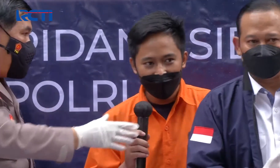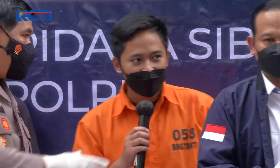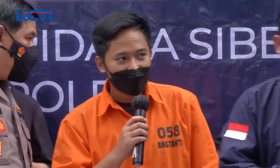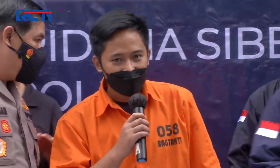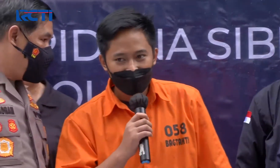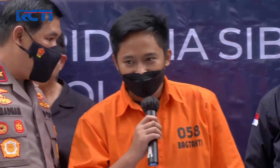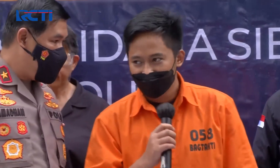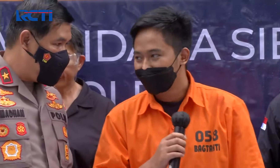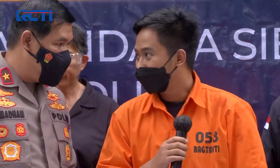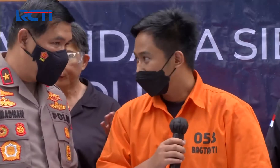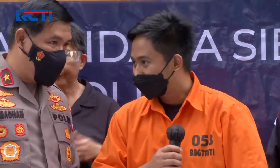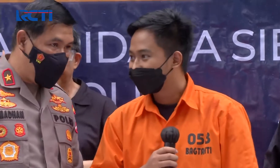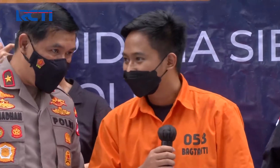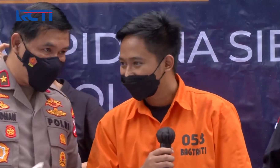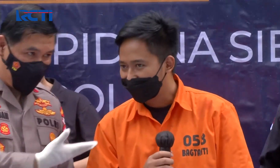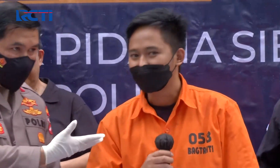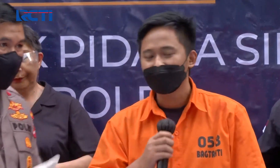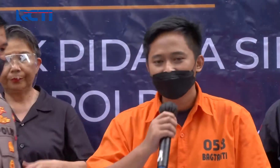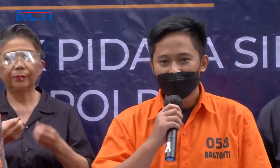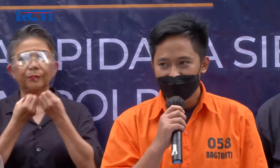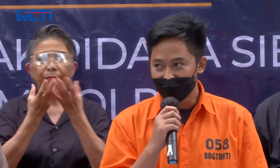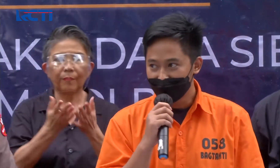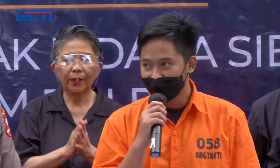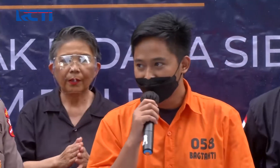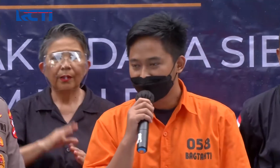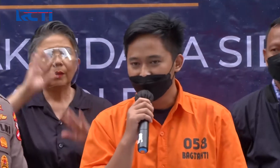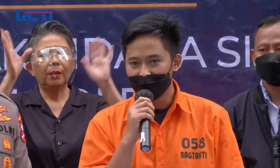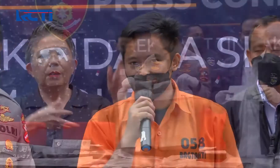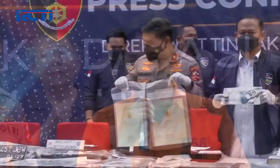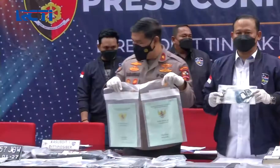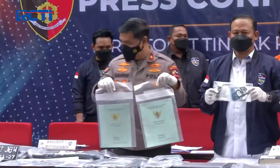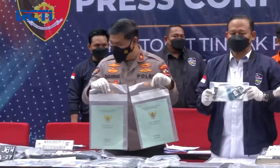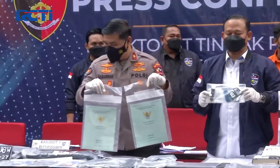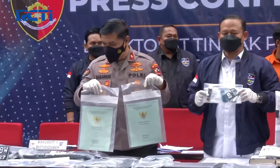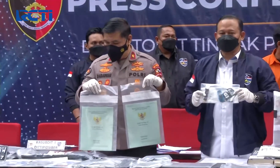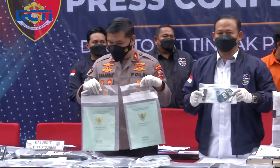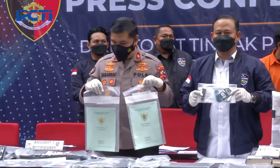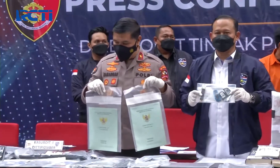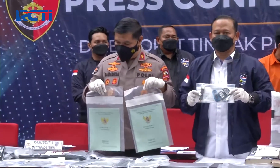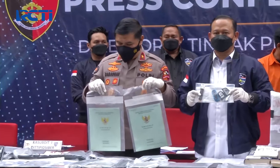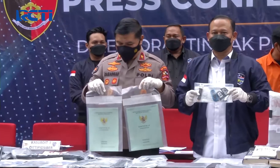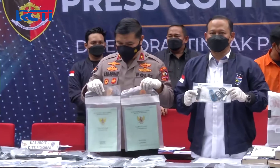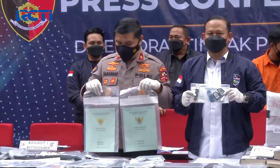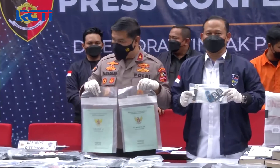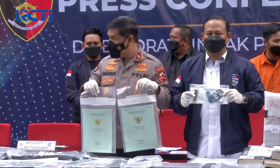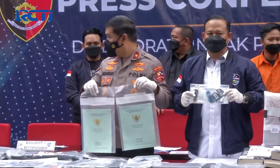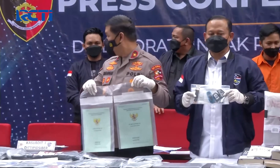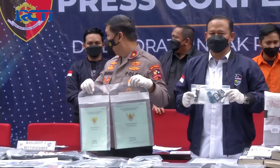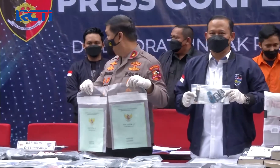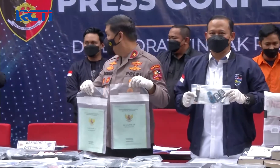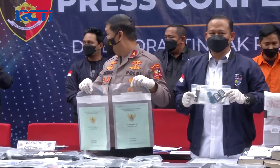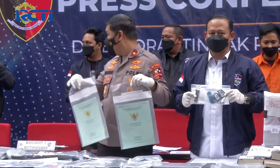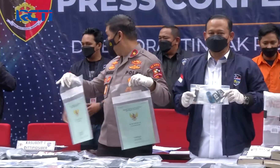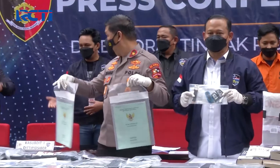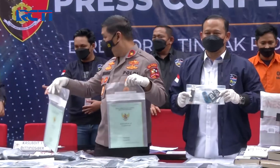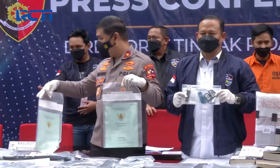saksi ahli. Doni Salmanan merupakan afiliator Quotex yang berperan merekrut orang yang bermain di aplikasi trading ilegal Quotex.